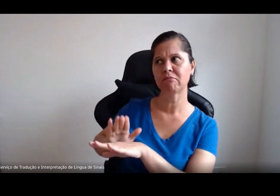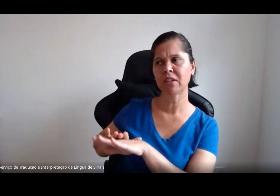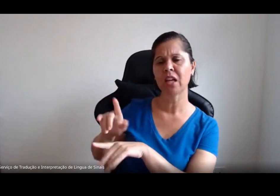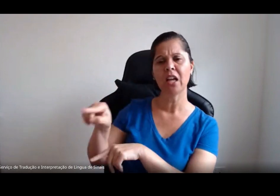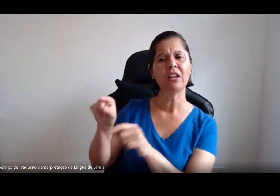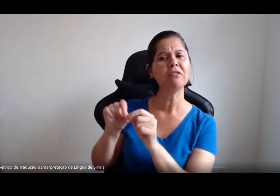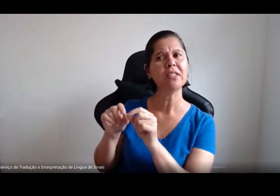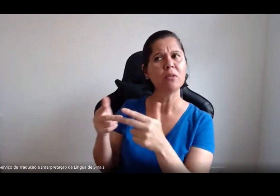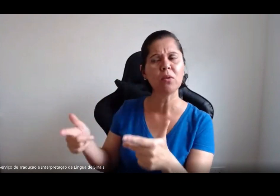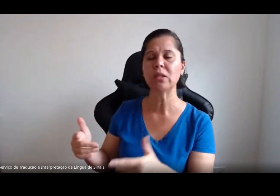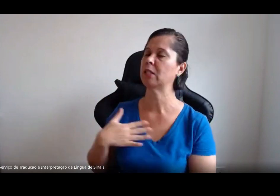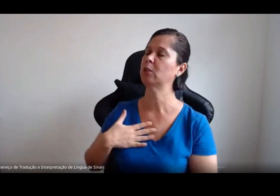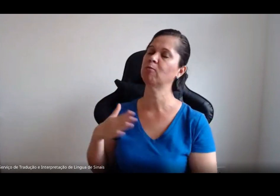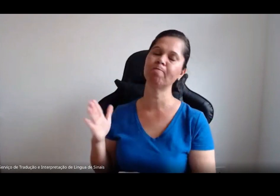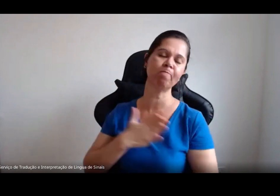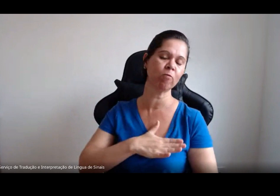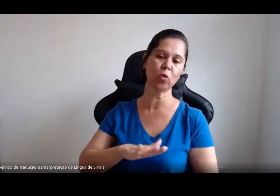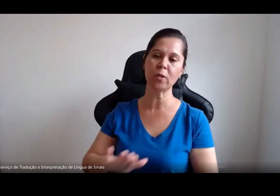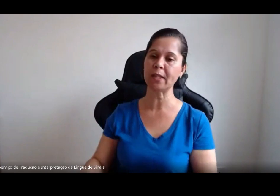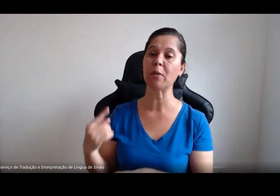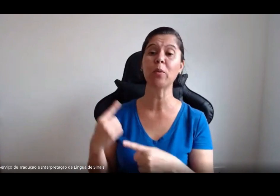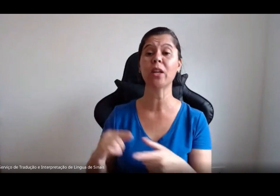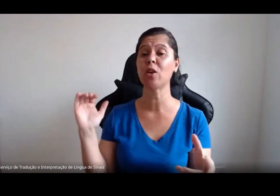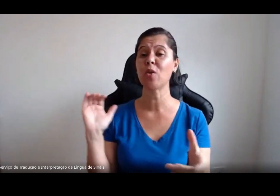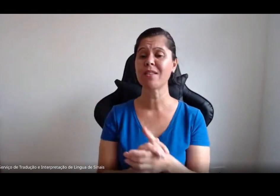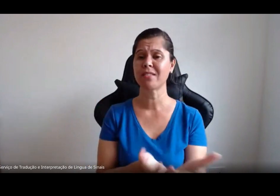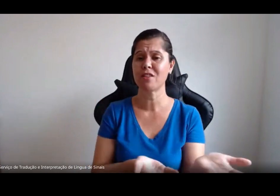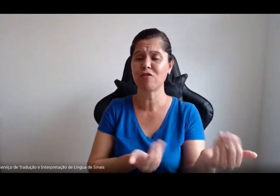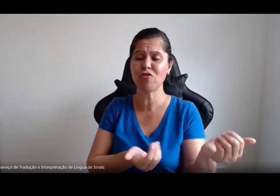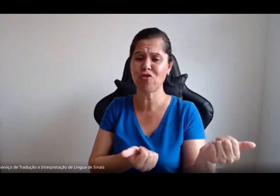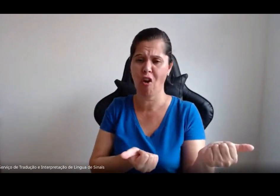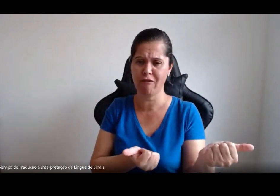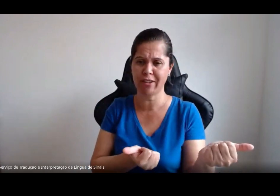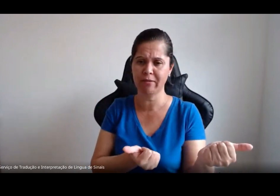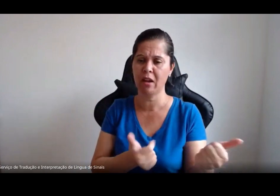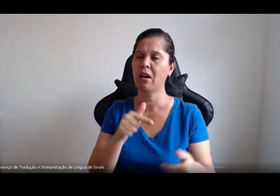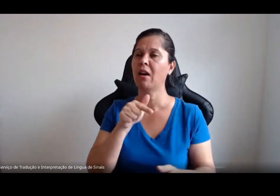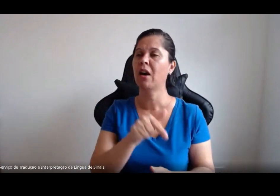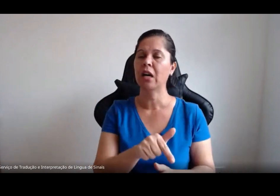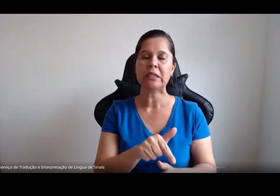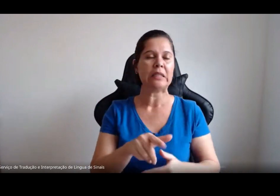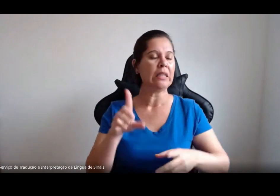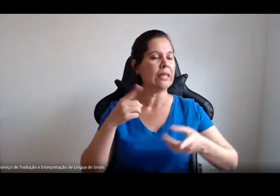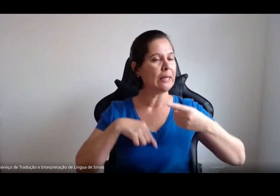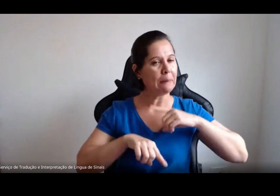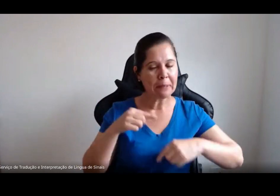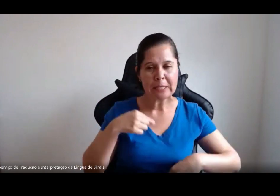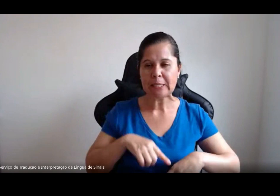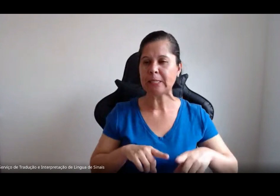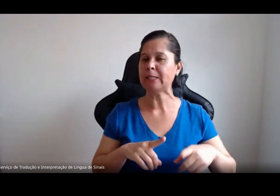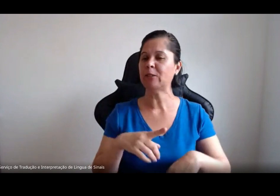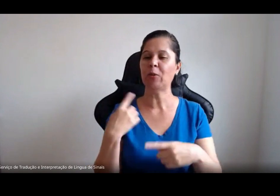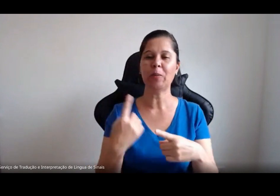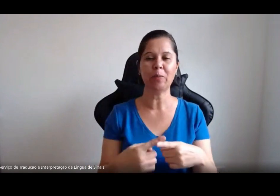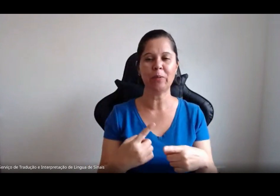me agradava nem um pouco. Me casei muito jovem e comecei a me afundar num mar de frustrações, de